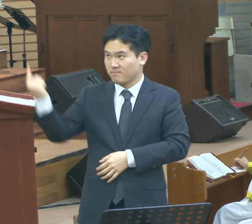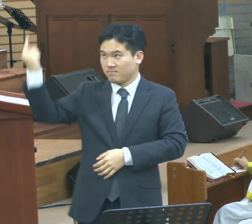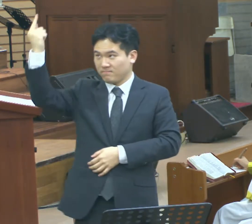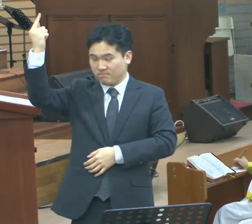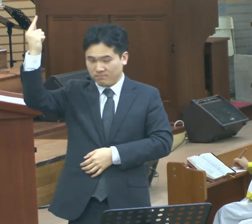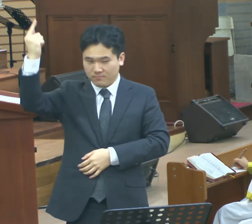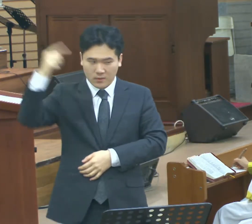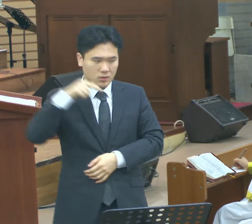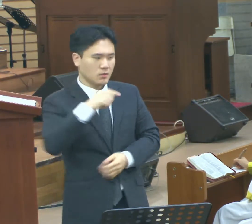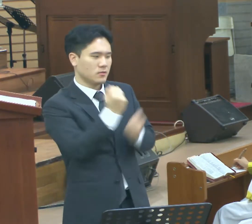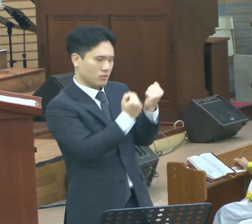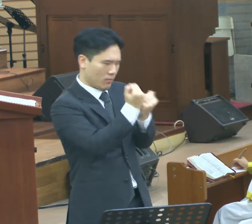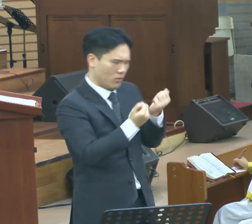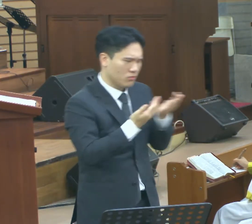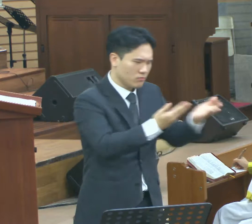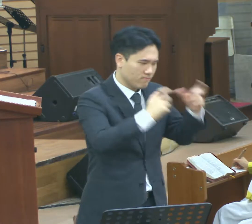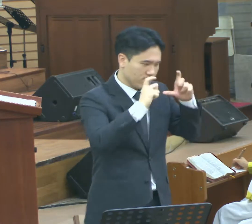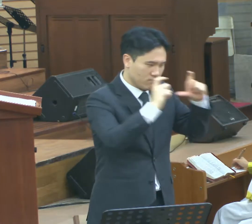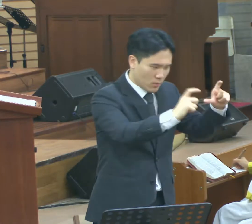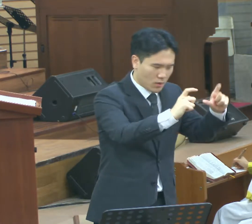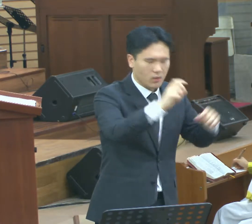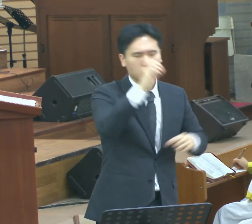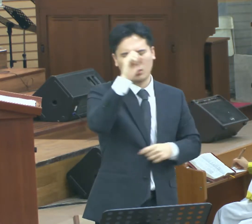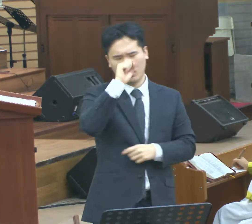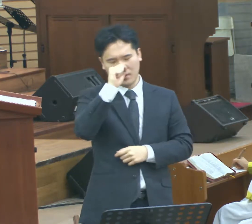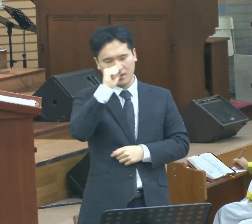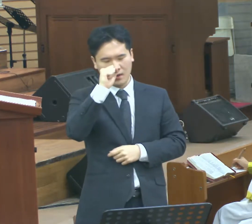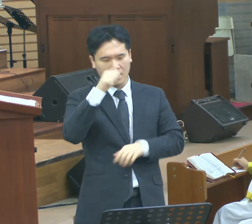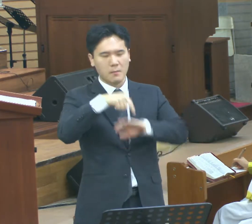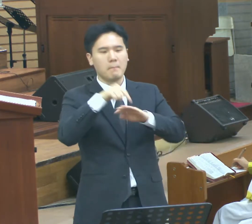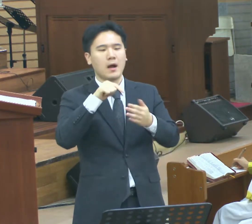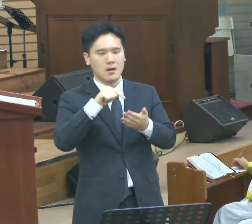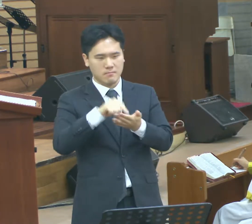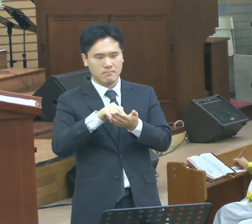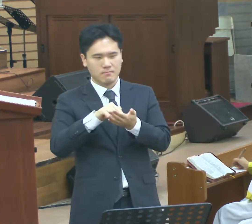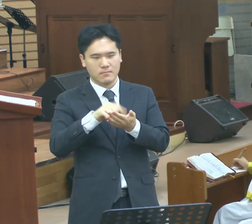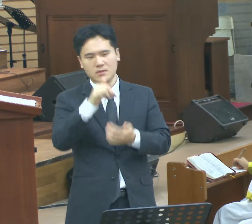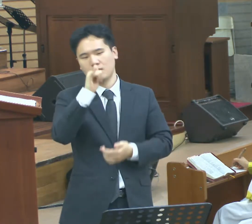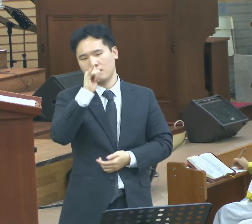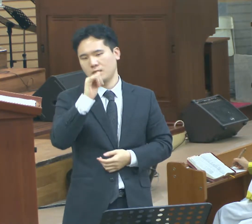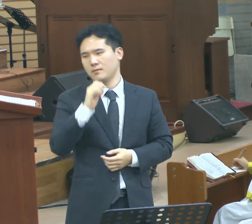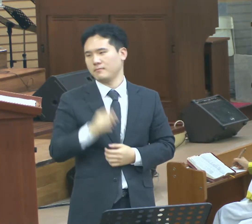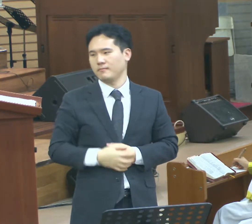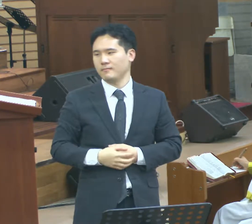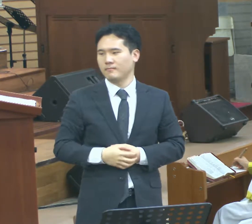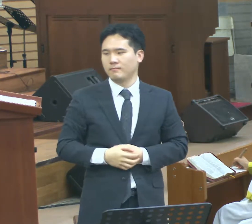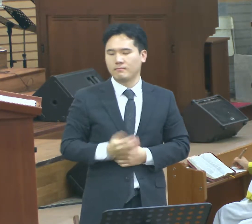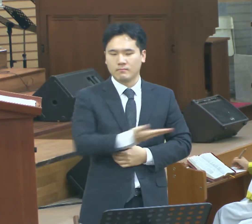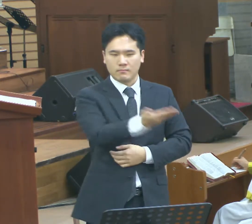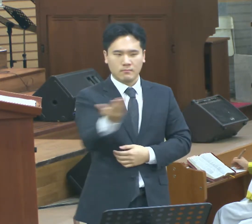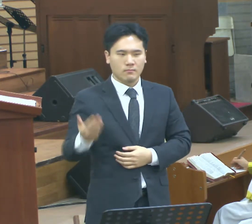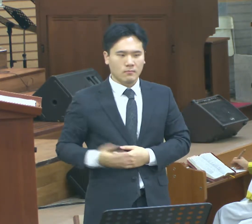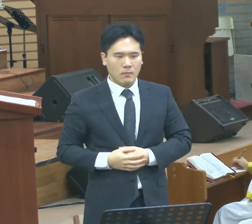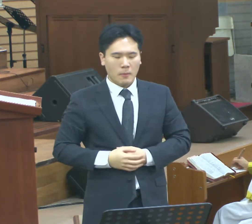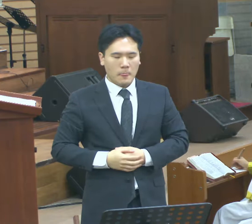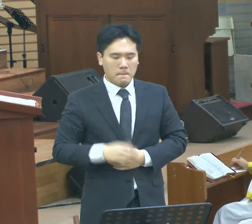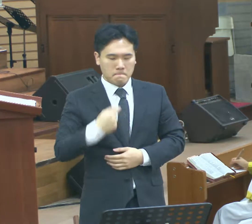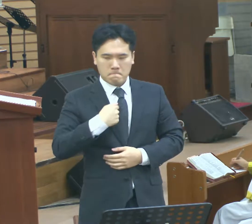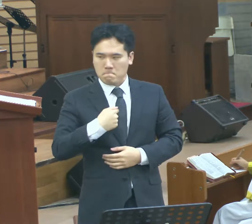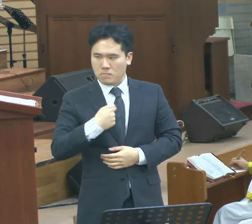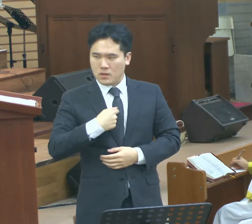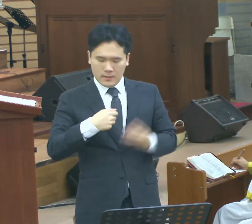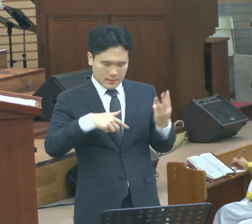선포하면 좋겠다. 이제 이런 마음이 시인에게 있었다는 것이죠. 성도 여러분, 저는